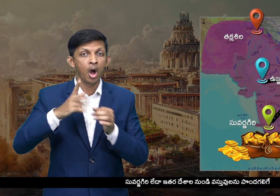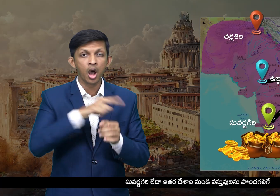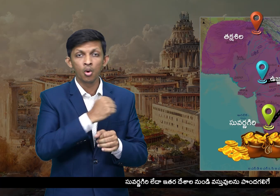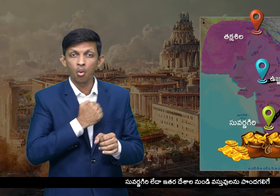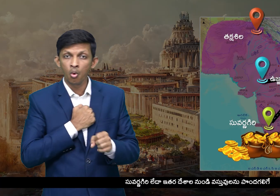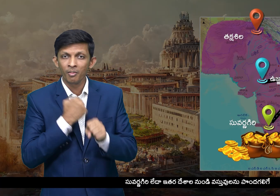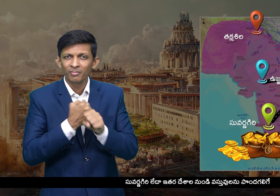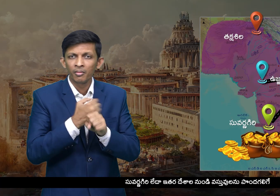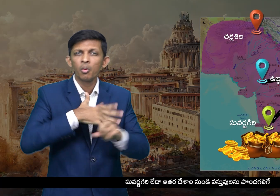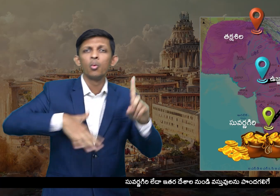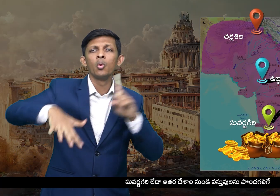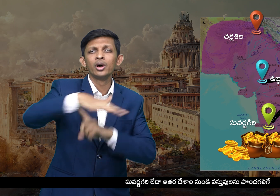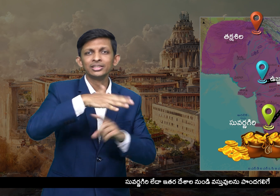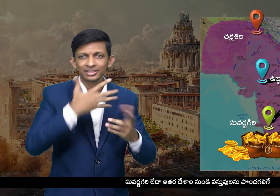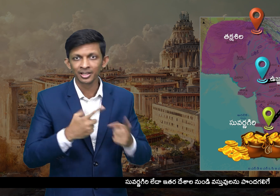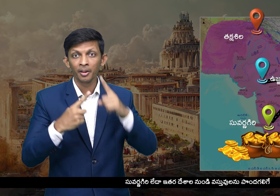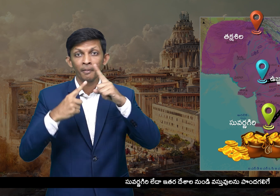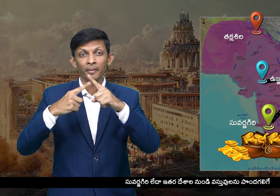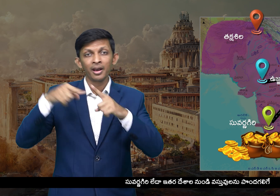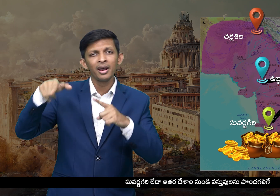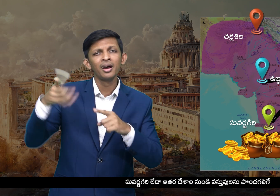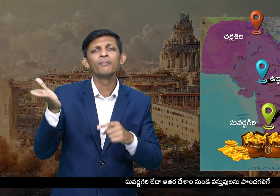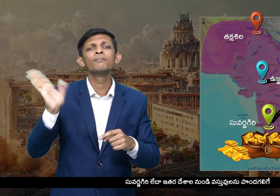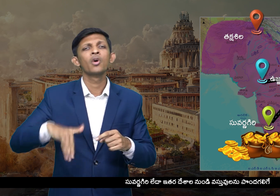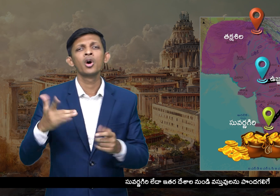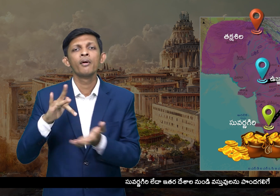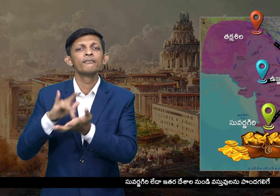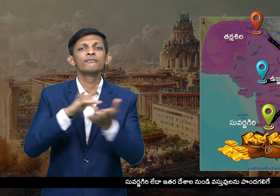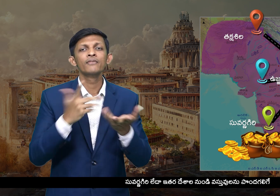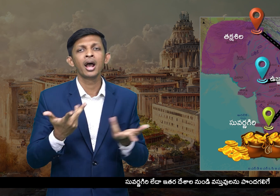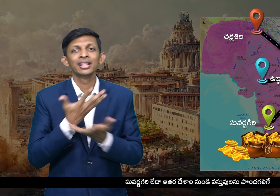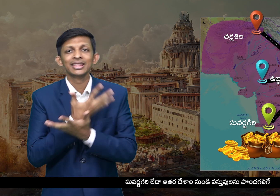సువర్ణగిరి లేదా ఇతర దేశాల నుండి వస్తువులను పొందగలిగే